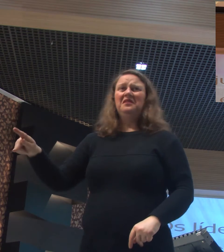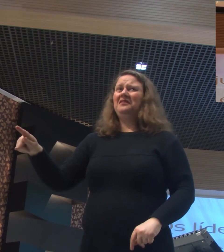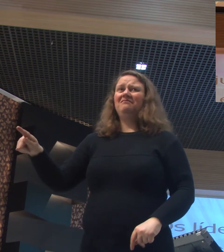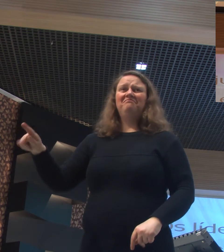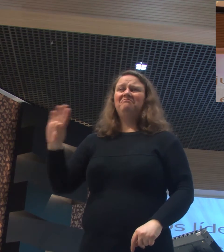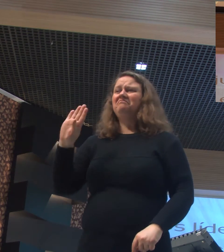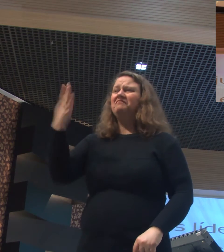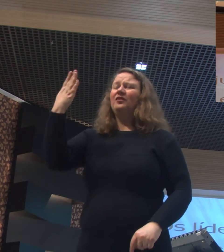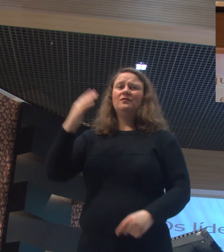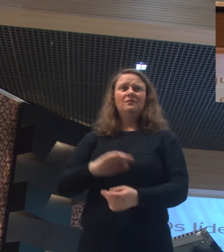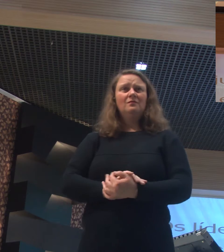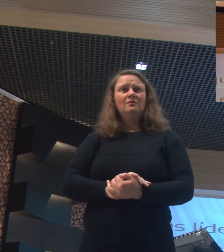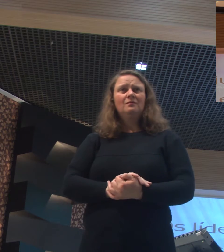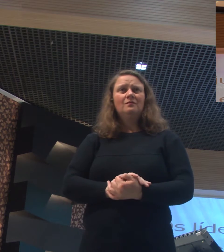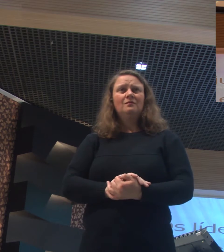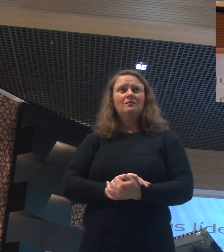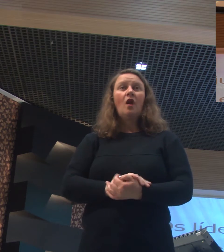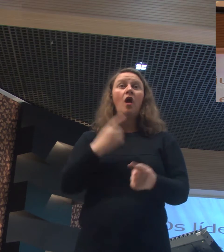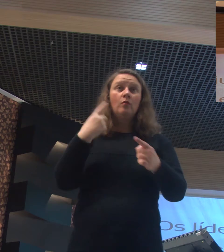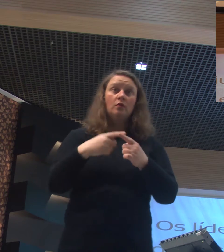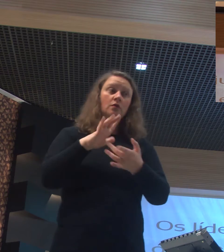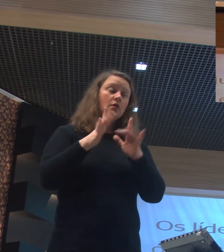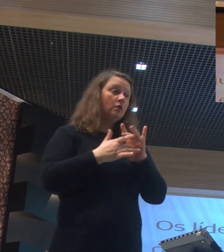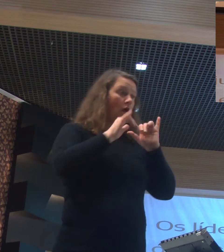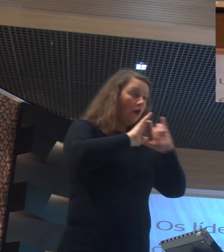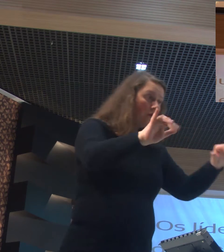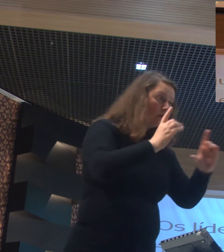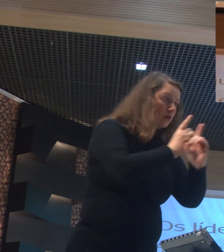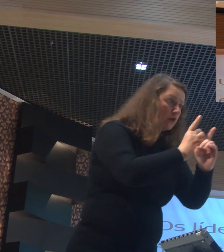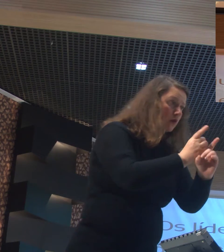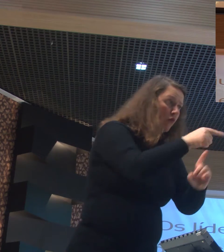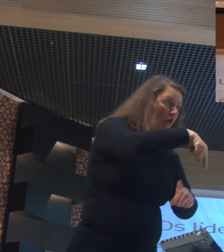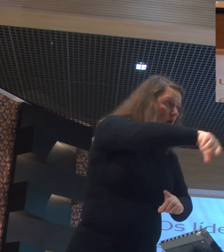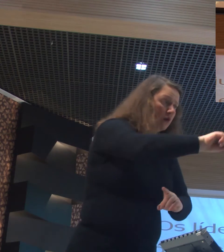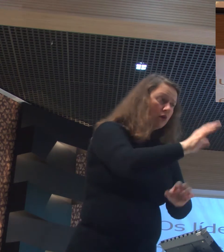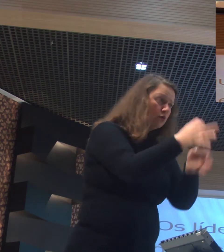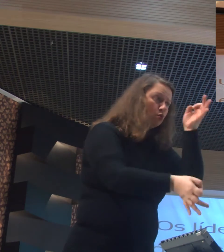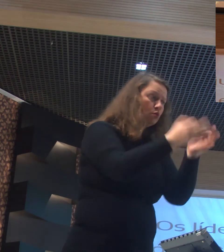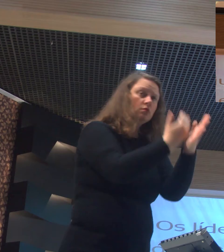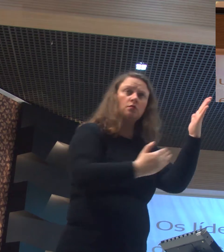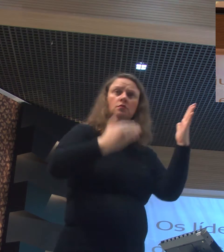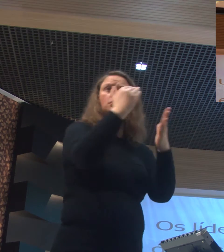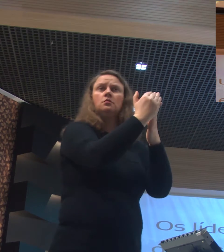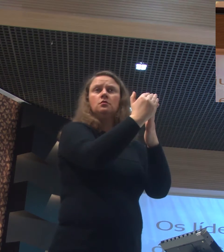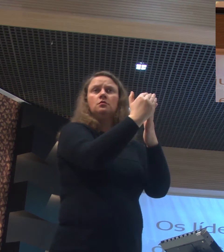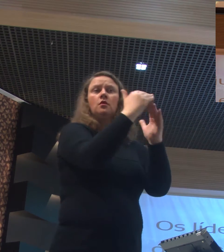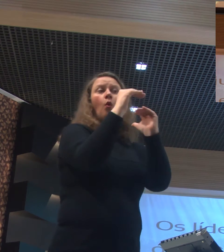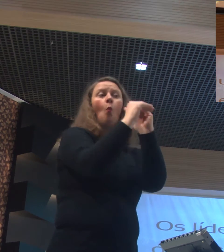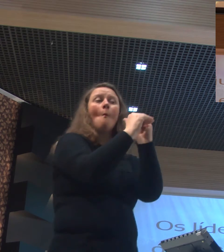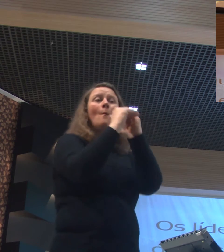Por isso que quando Jesus disse a justiça de vocês tem que ser muito superior, porque o verdadeiro padrão